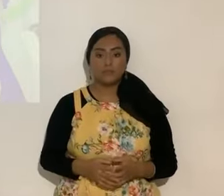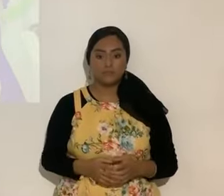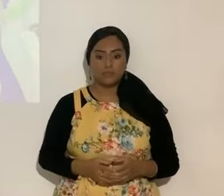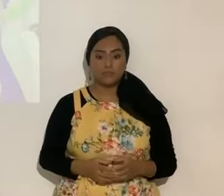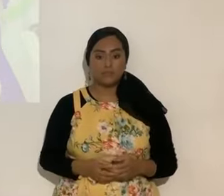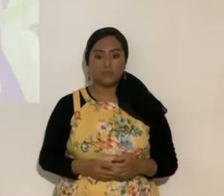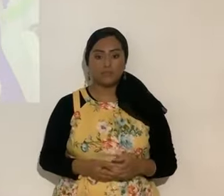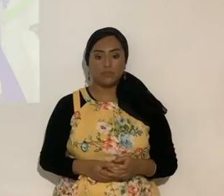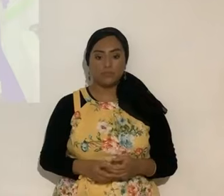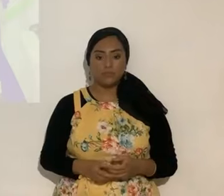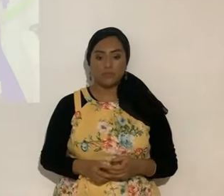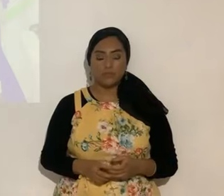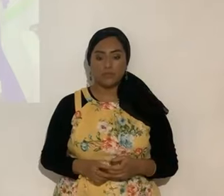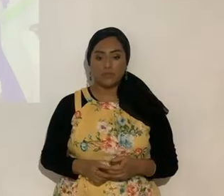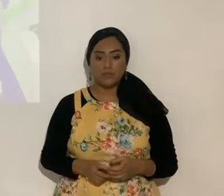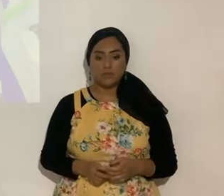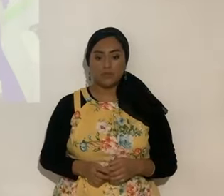eso?